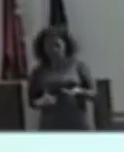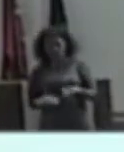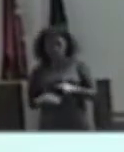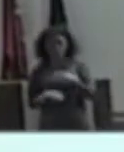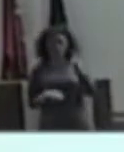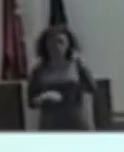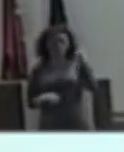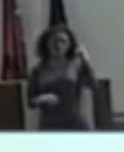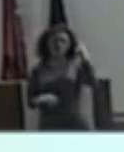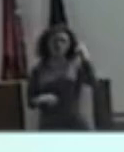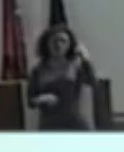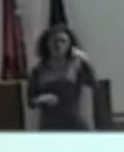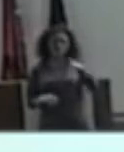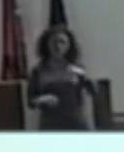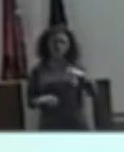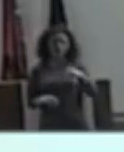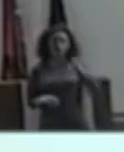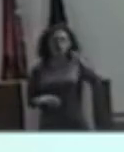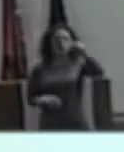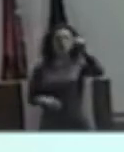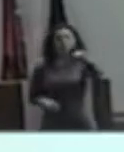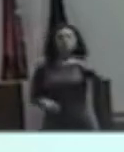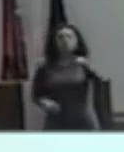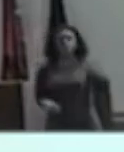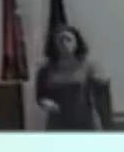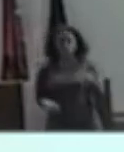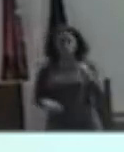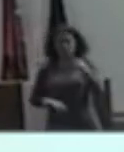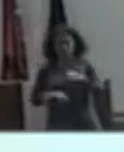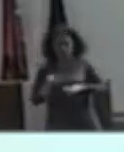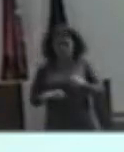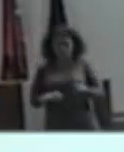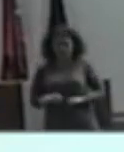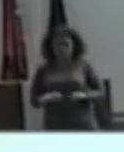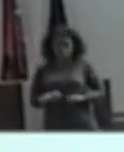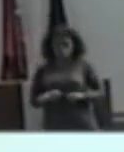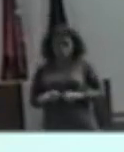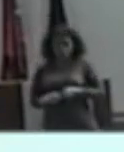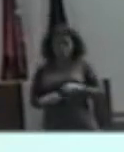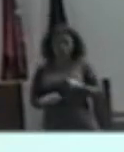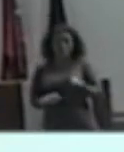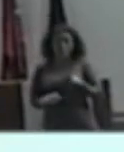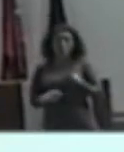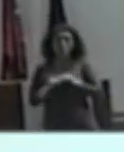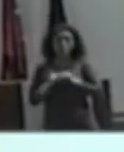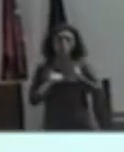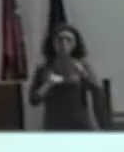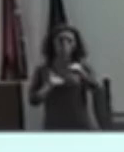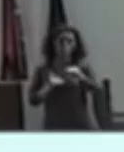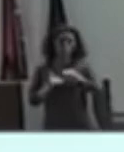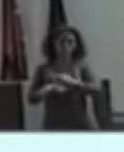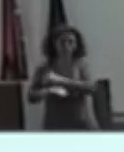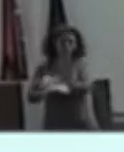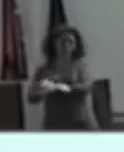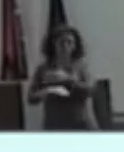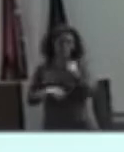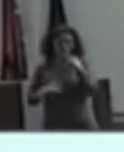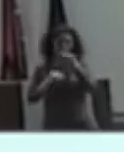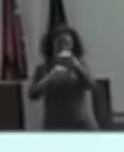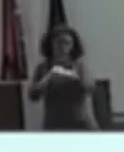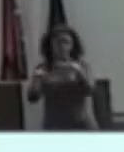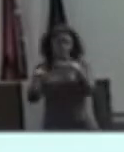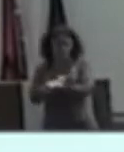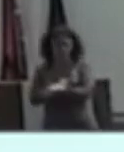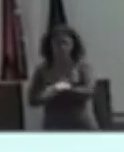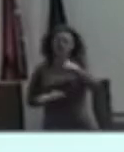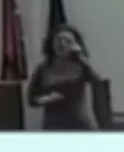saber si corregimos o no corregimos en función de la insulina de bolos previos que podamos tener para evitar hipoglucemias.